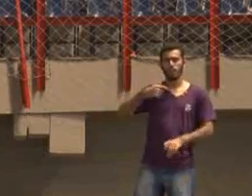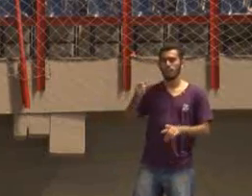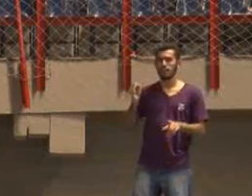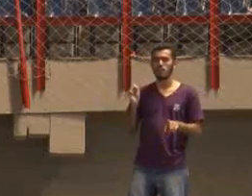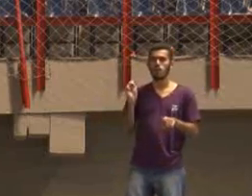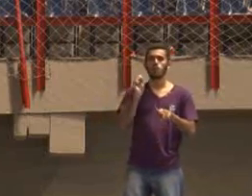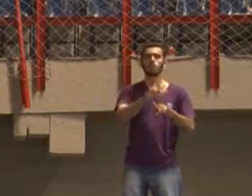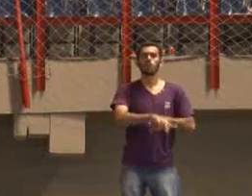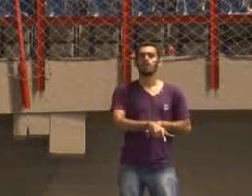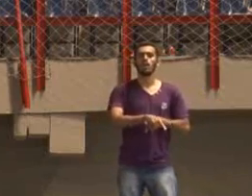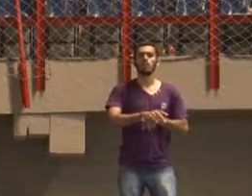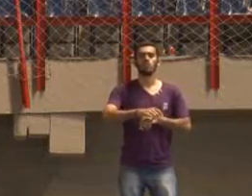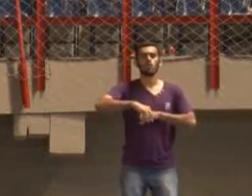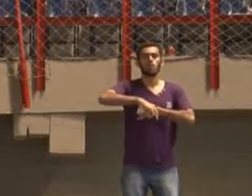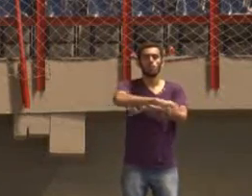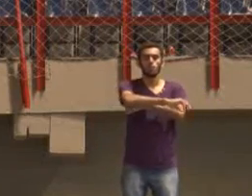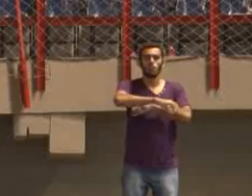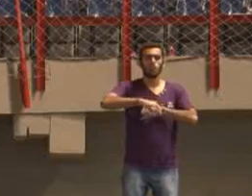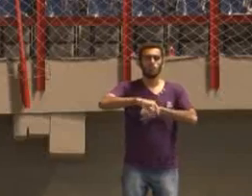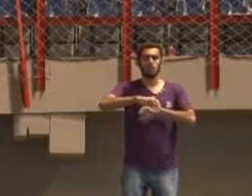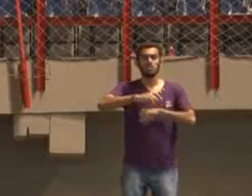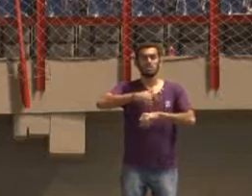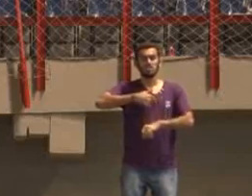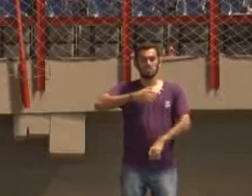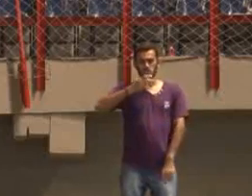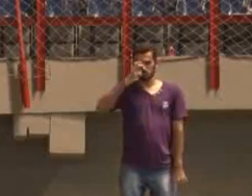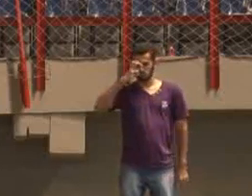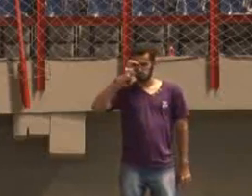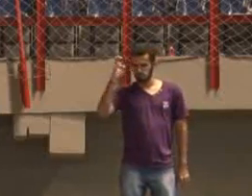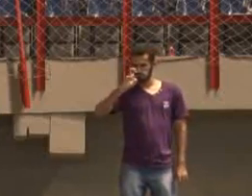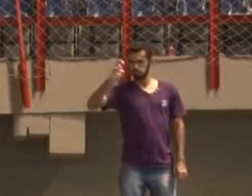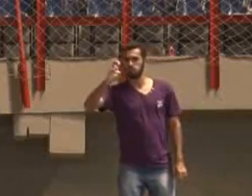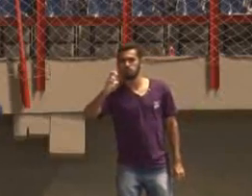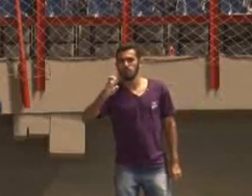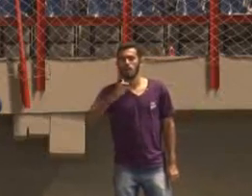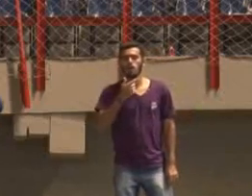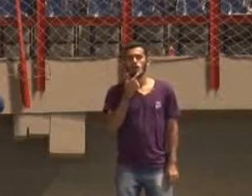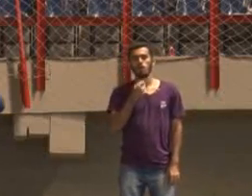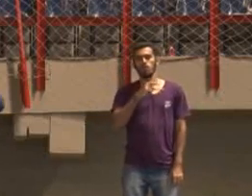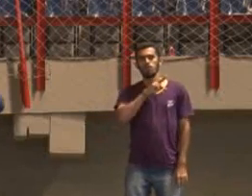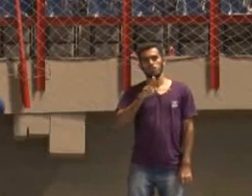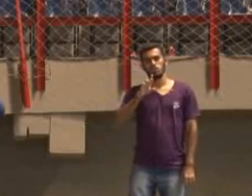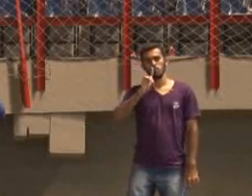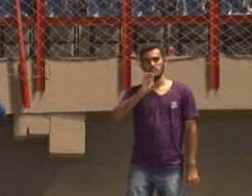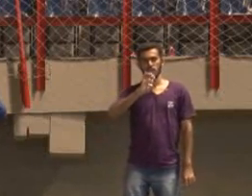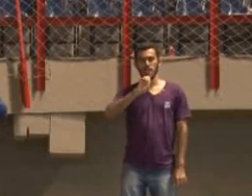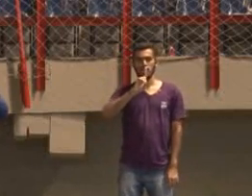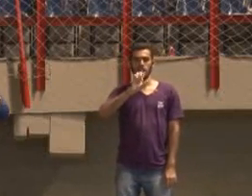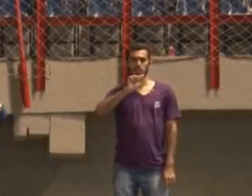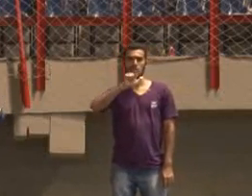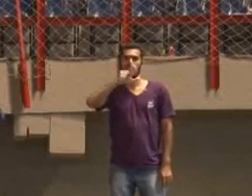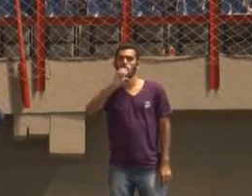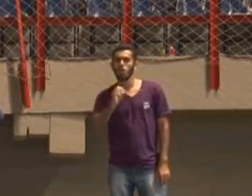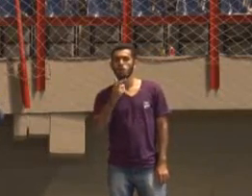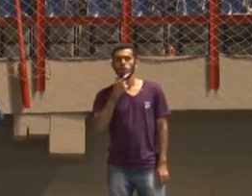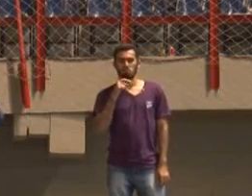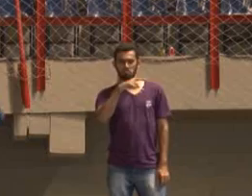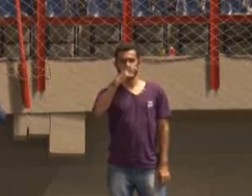época. Um cara chamado Dédalo. Dédalo era um engenheiro